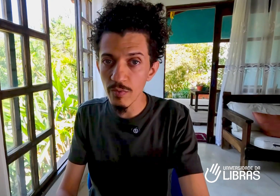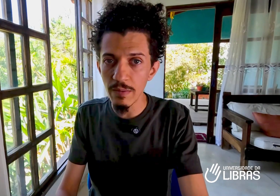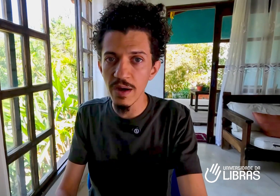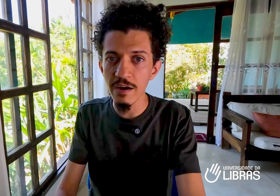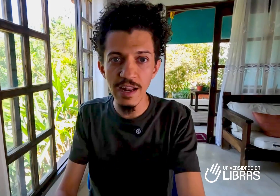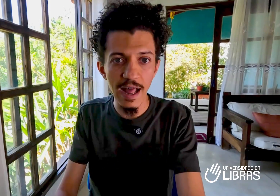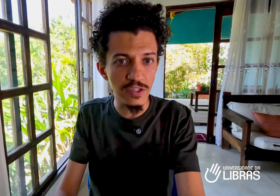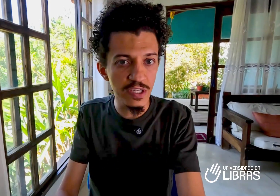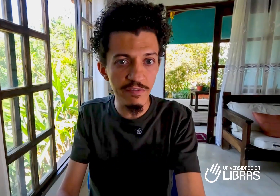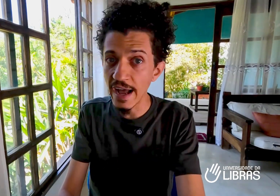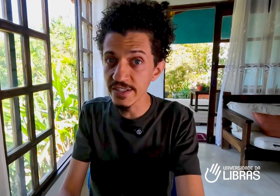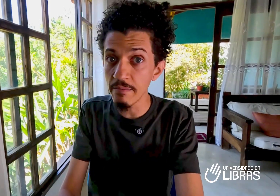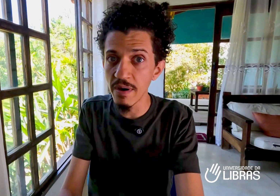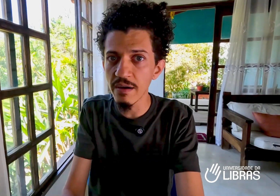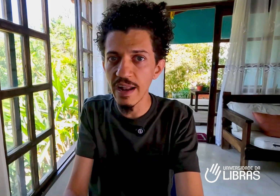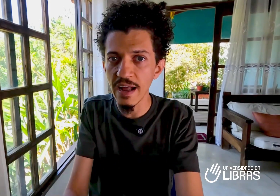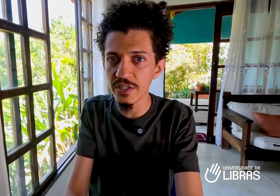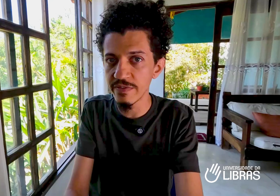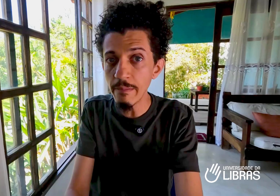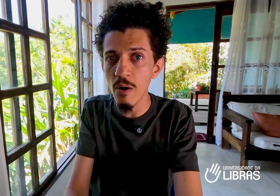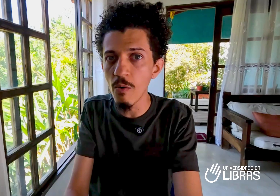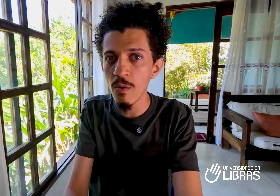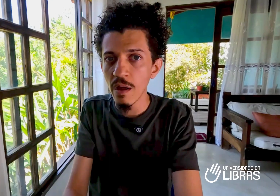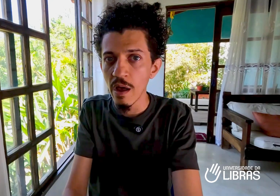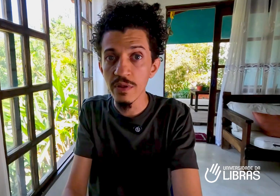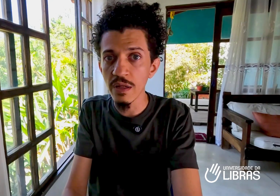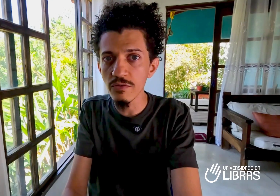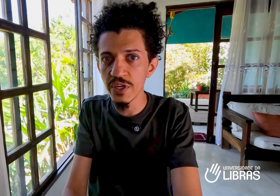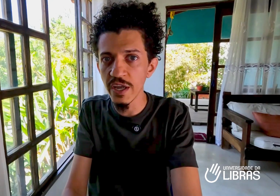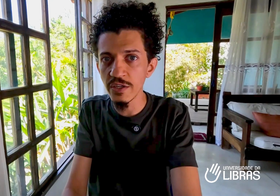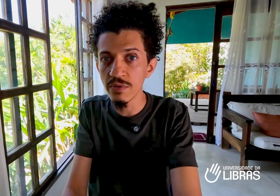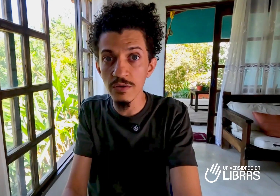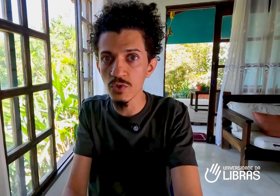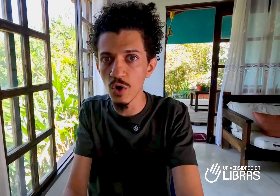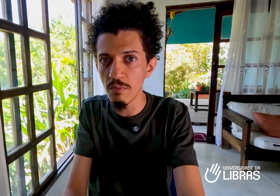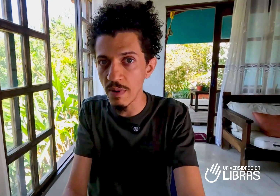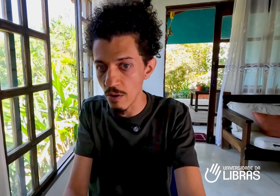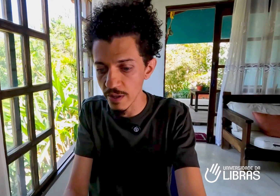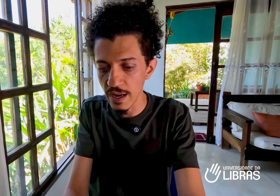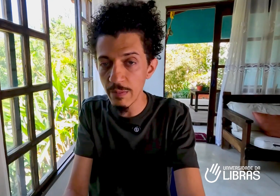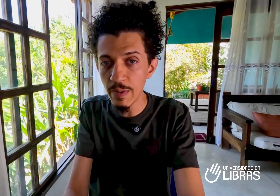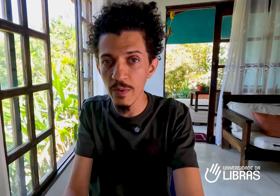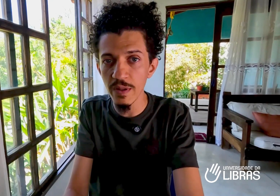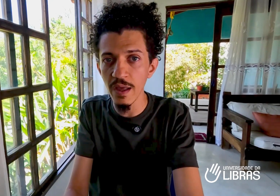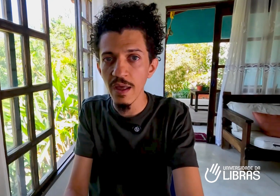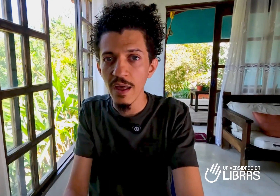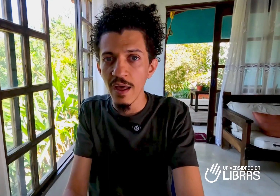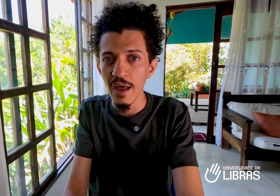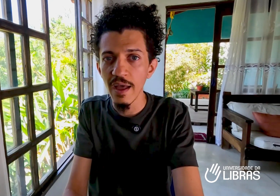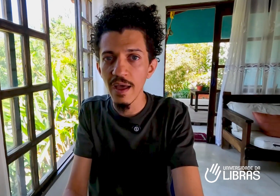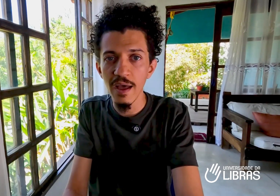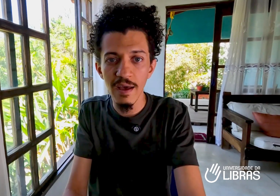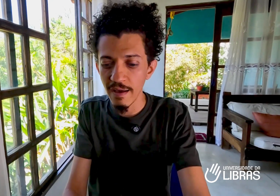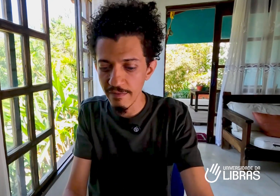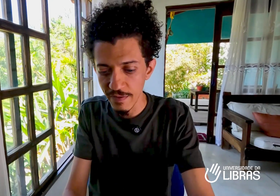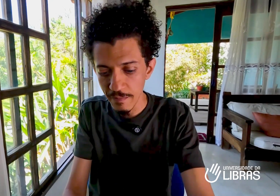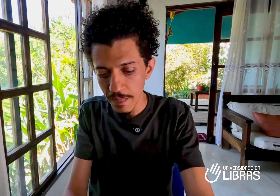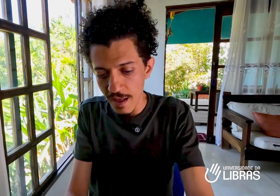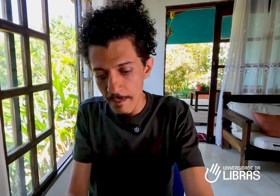banca avaliativa e acha que a banca avaliativa é mal. Um tanto de gente, um tanto de lobo mal que está ali para poder... enfim. Mas